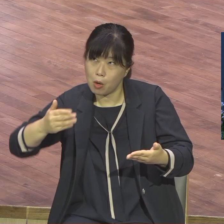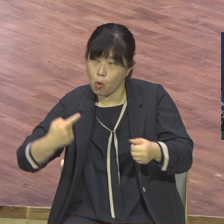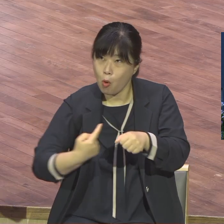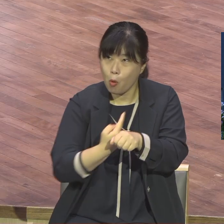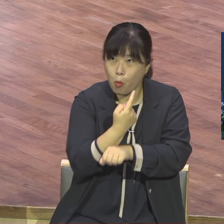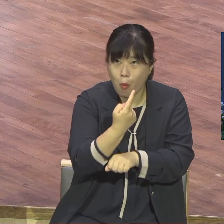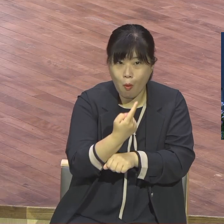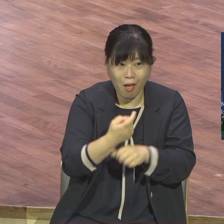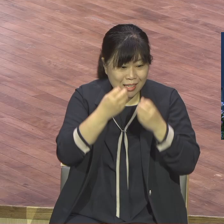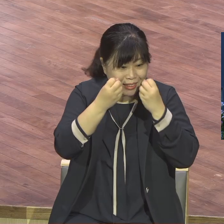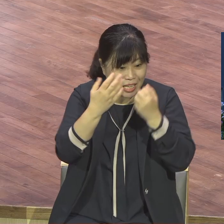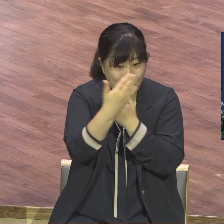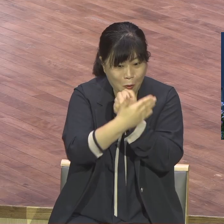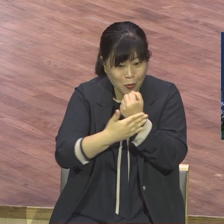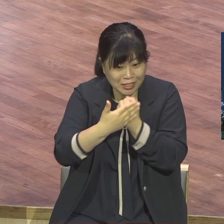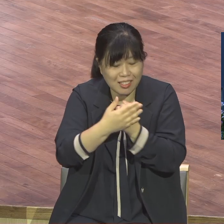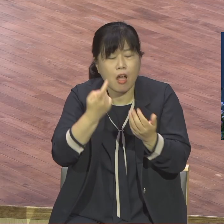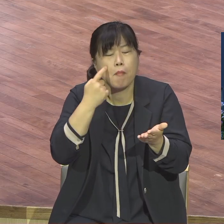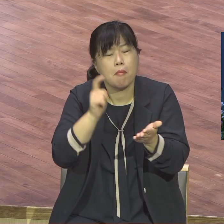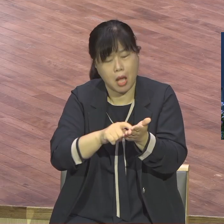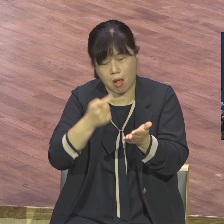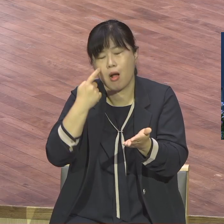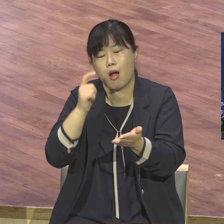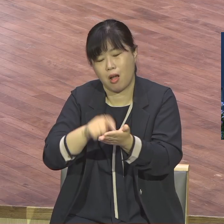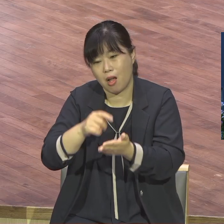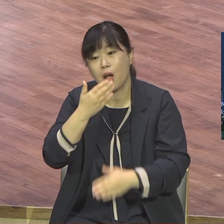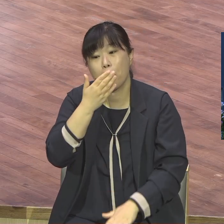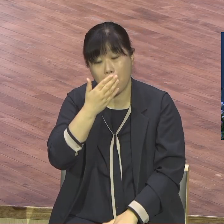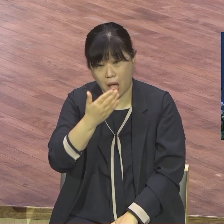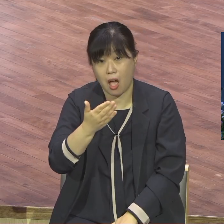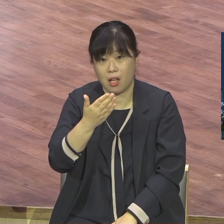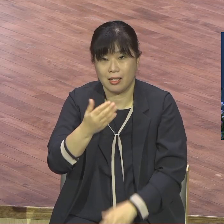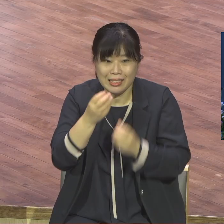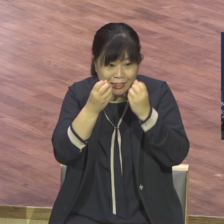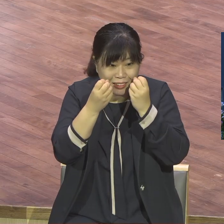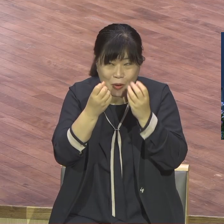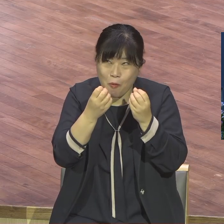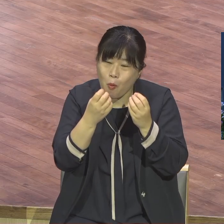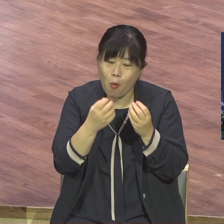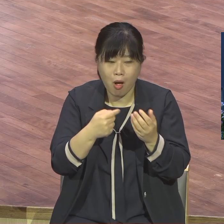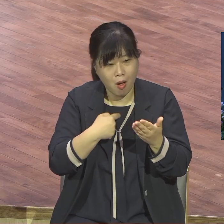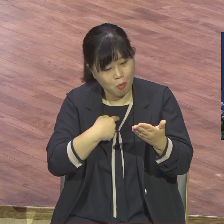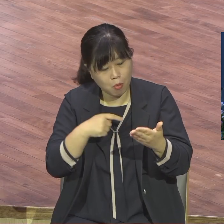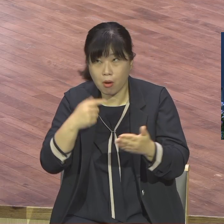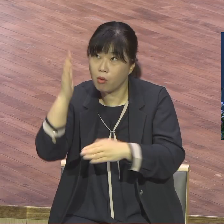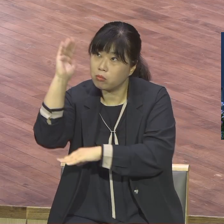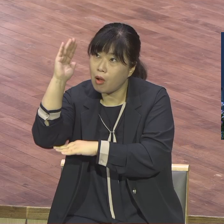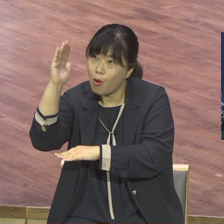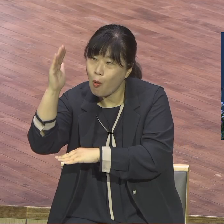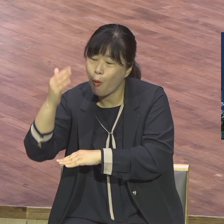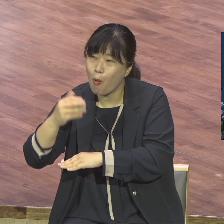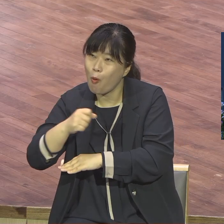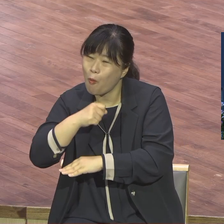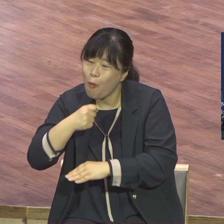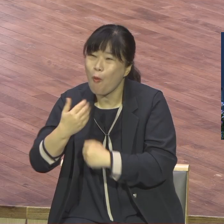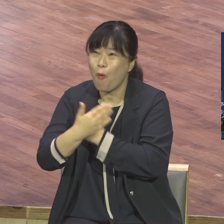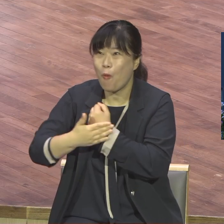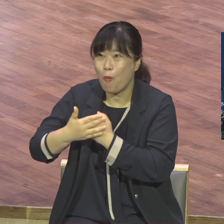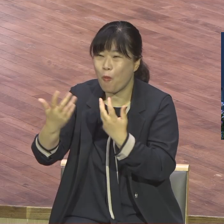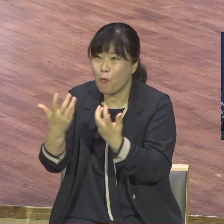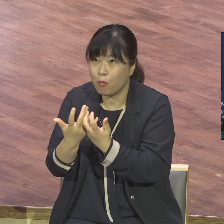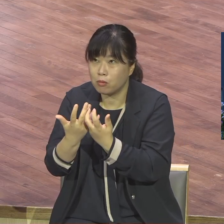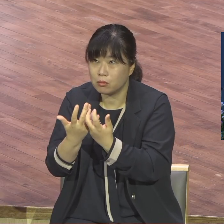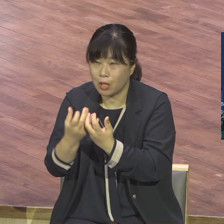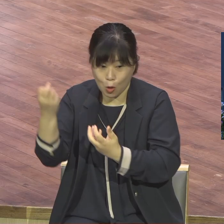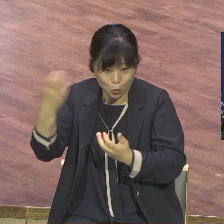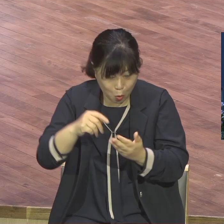하나님이 나에게 들려주시는 새로운 은혜가 있다 이 말이에요. 새로운 음성이 들립니다. 아, 새로운 맛이 나면서